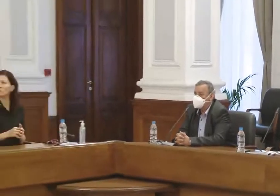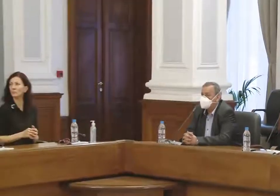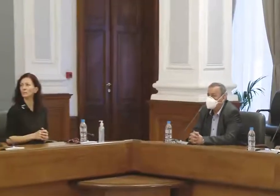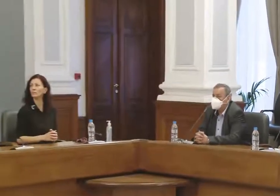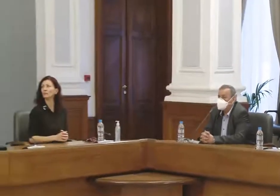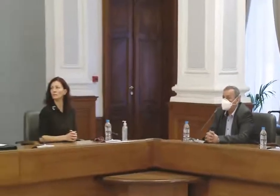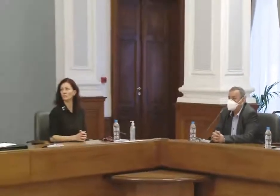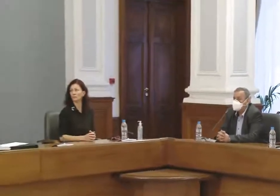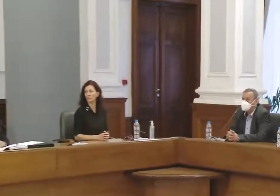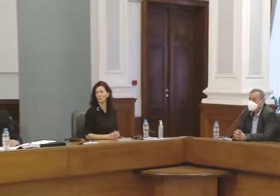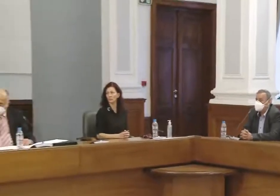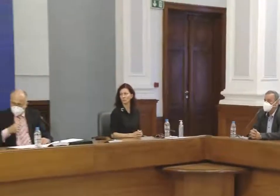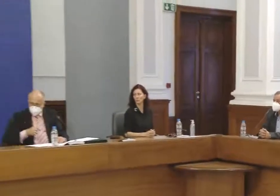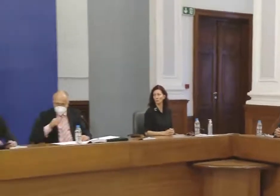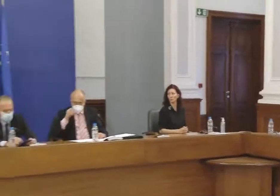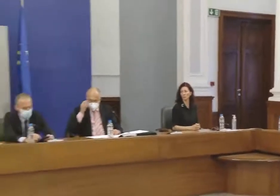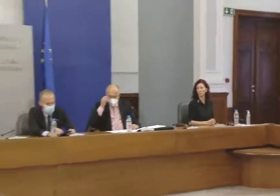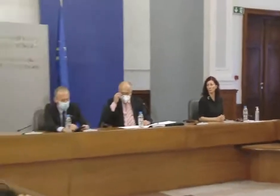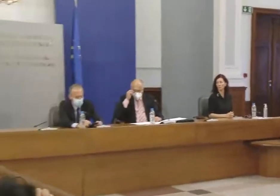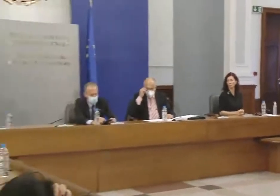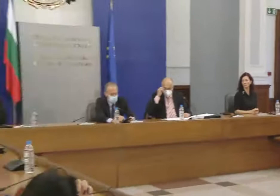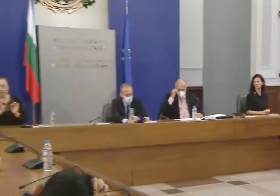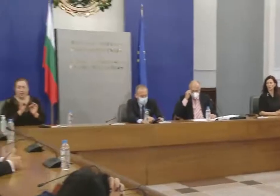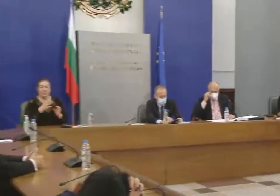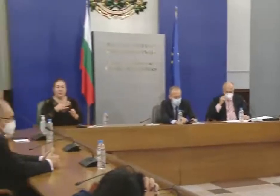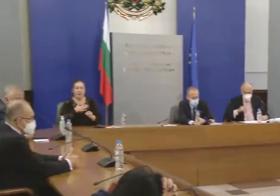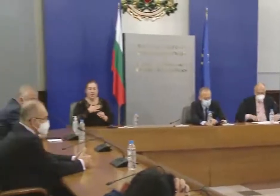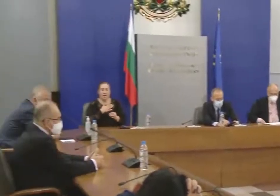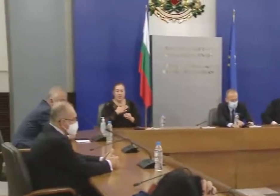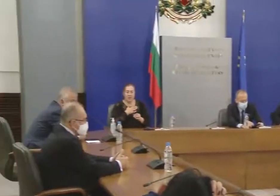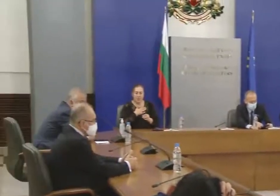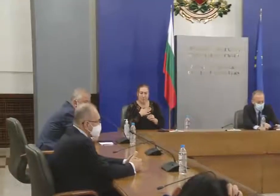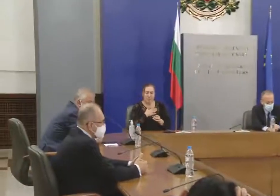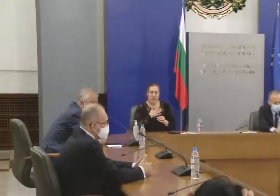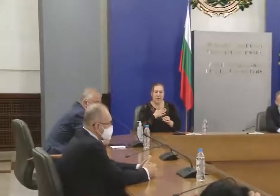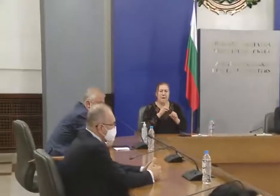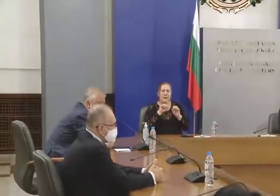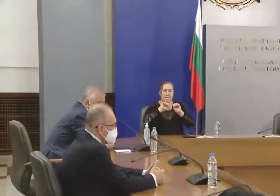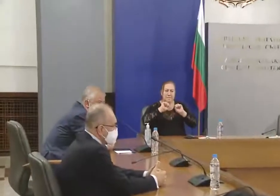Опита на Пирогов е в момента имаме